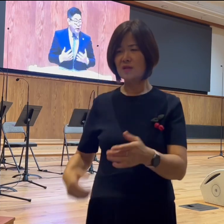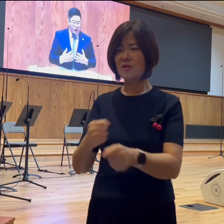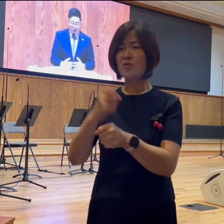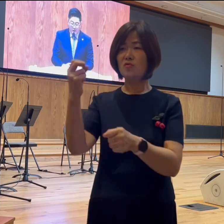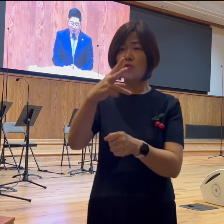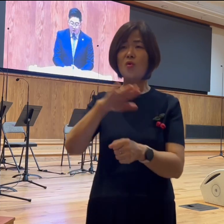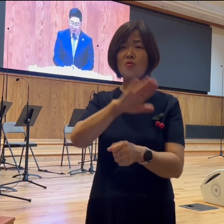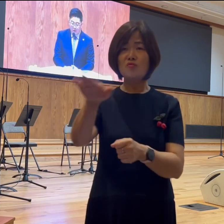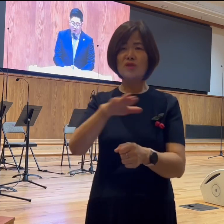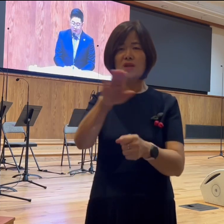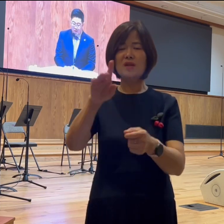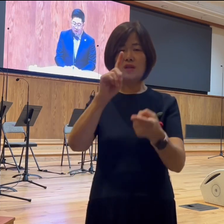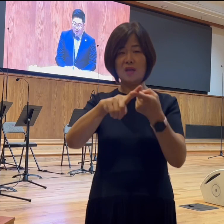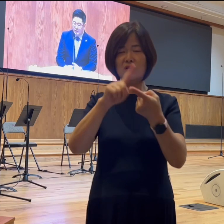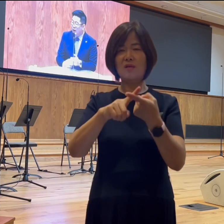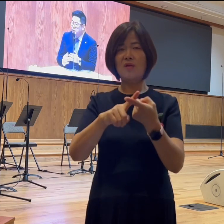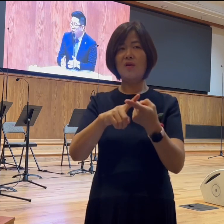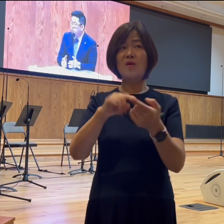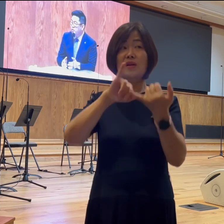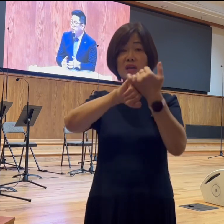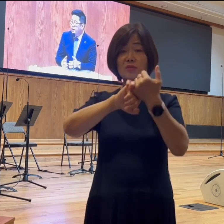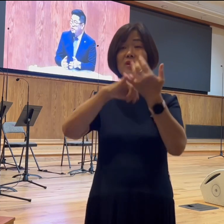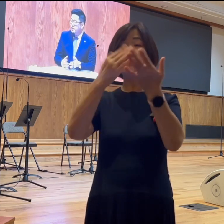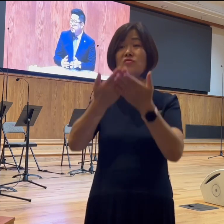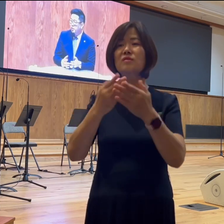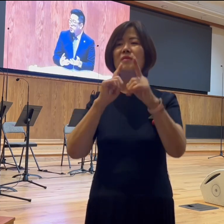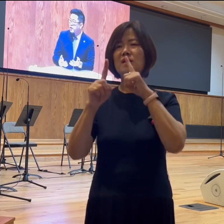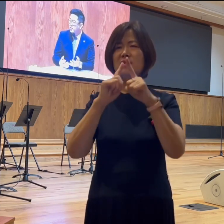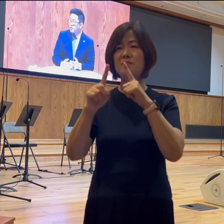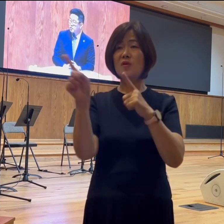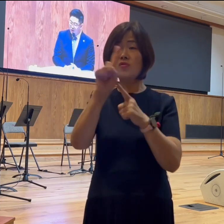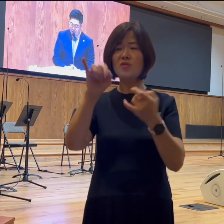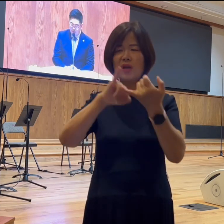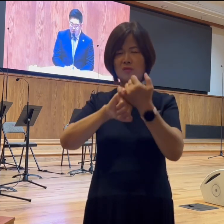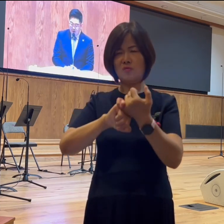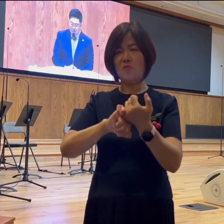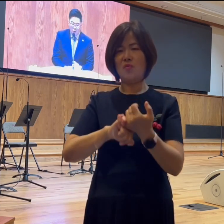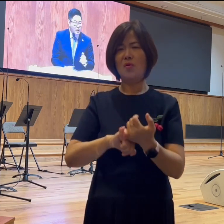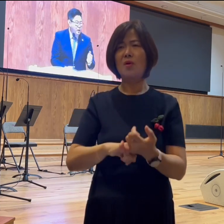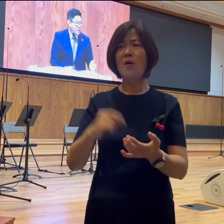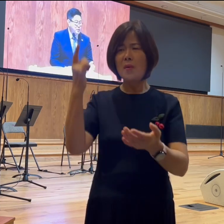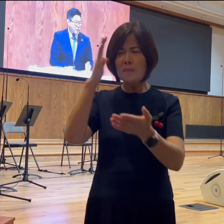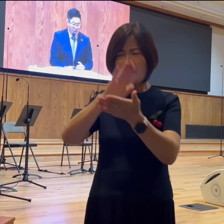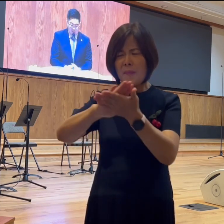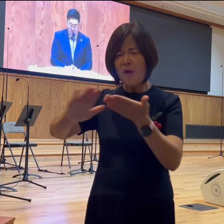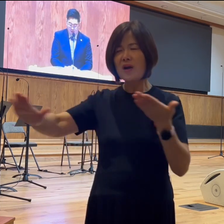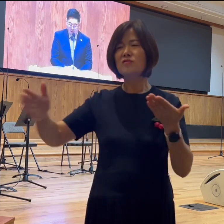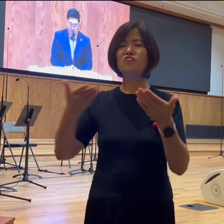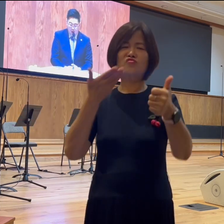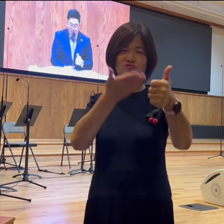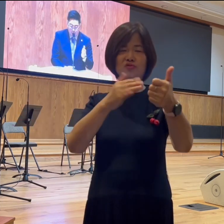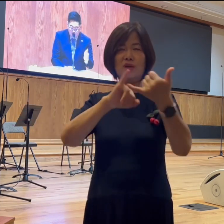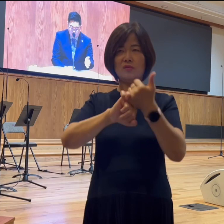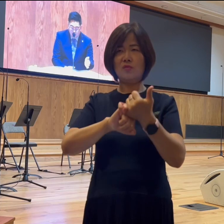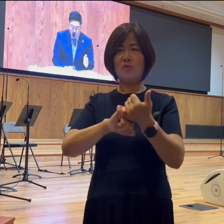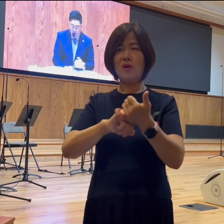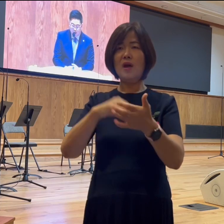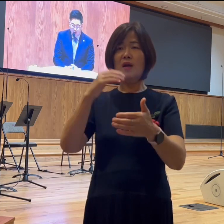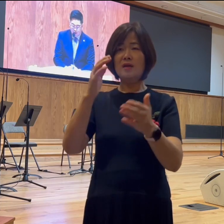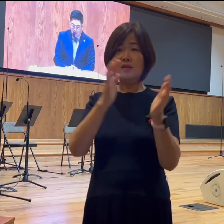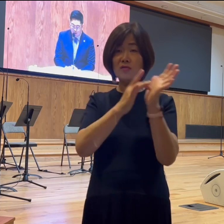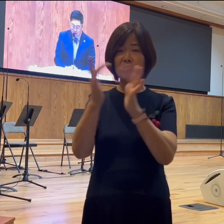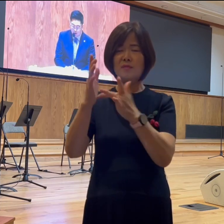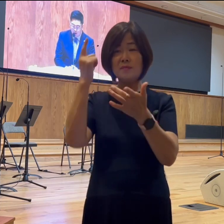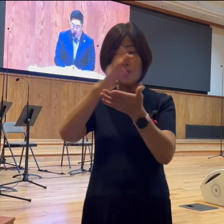우리를 향해서 지금 약속해 주시는 말씀이죠. 어떤 약속을 해주세요? 평안의 약속입니다. 내가 평안을 너희에게